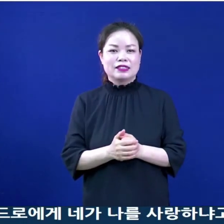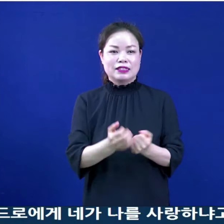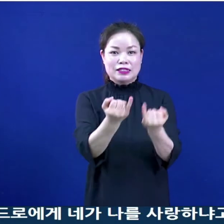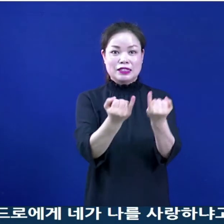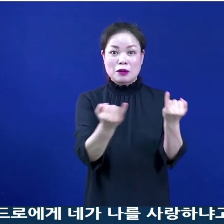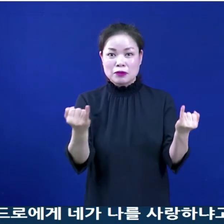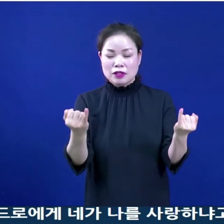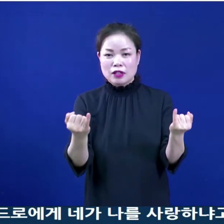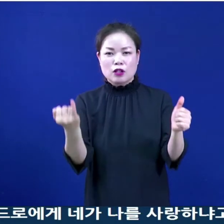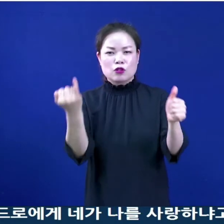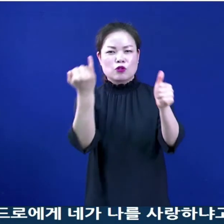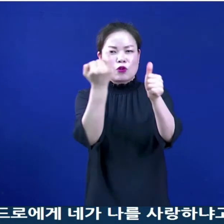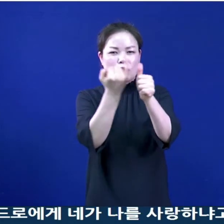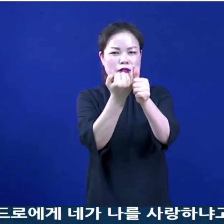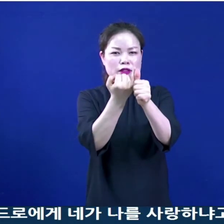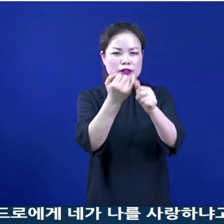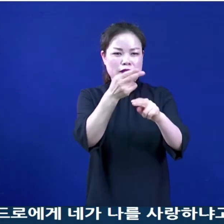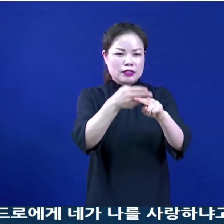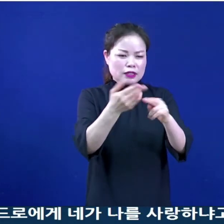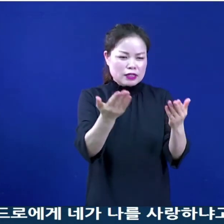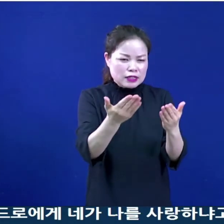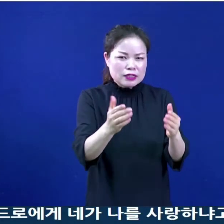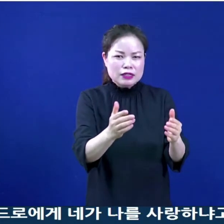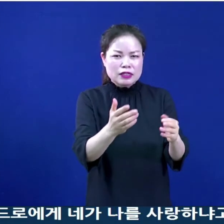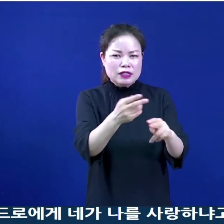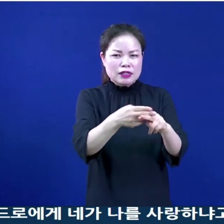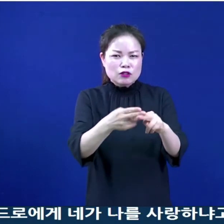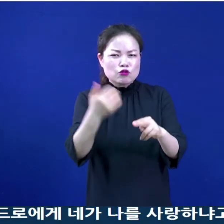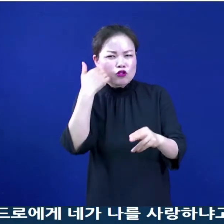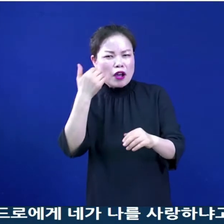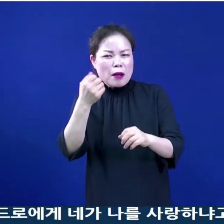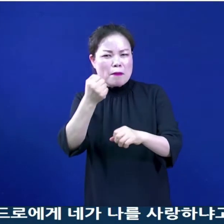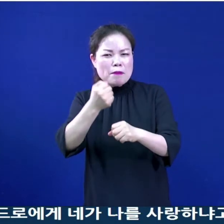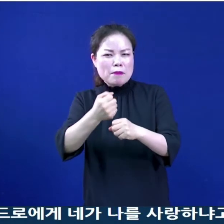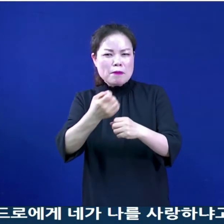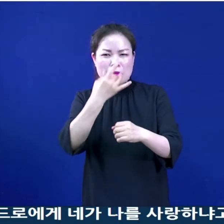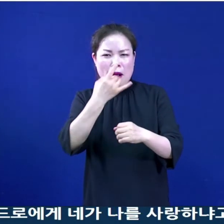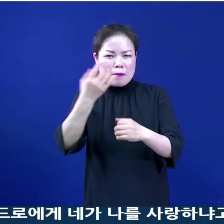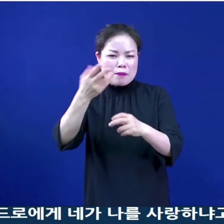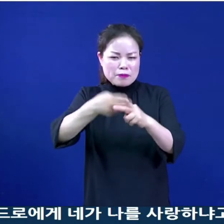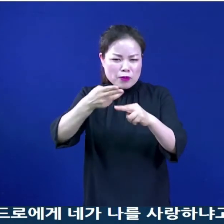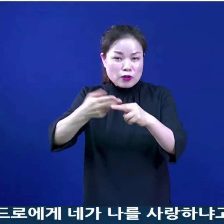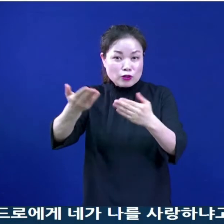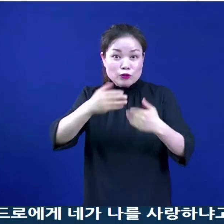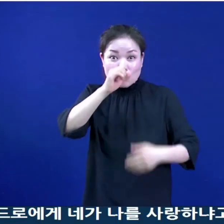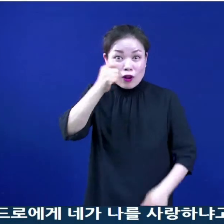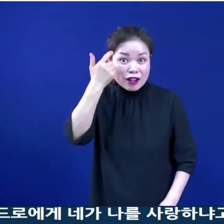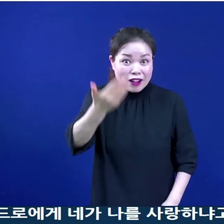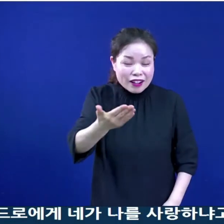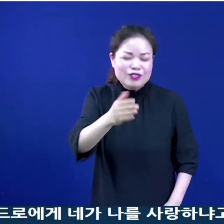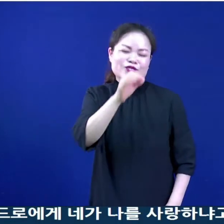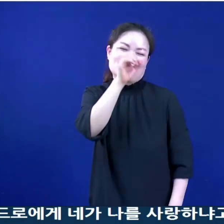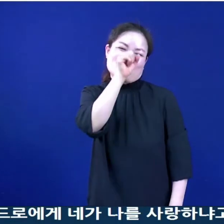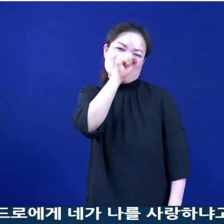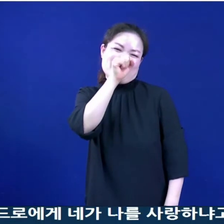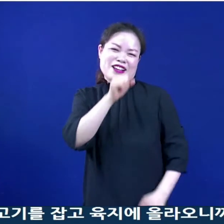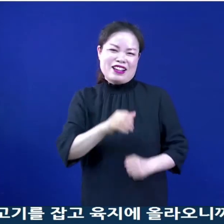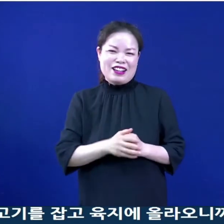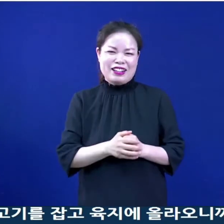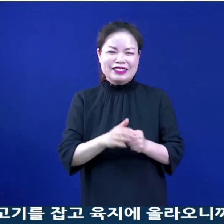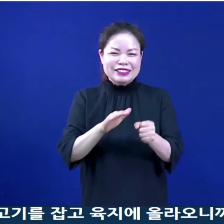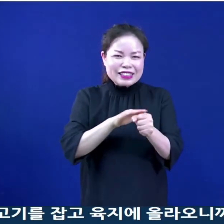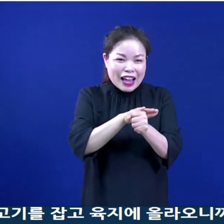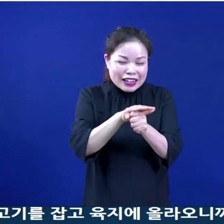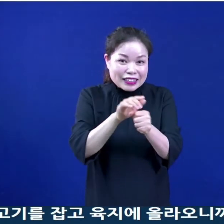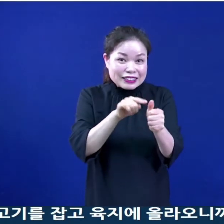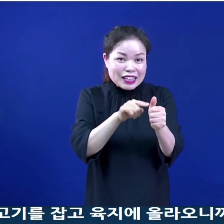자매님들, 결혼해서 살림하는 자매님들, 누가 밥 해주면 좋으세요? 안 좋으세요? 좋지요. 그것도 사랑하는